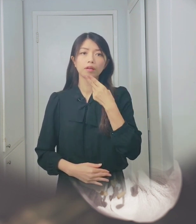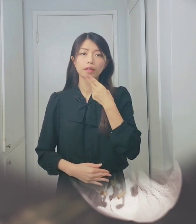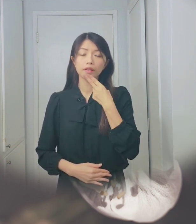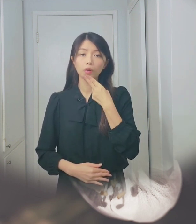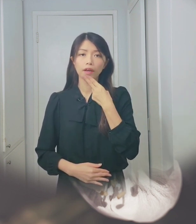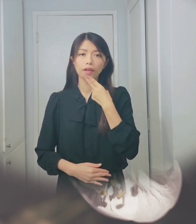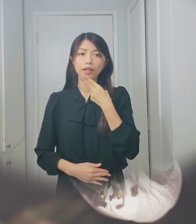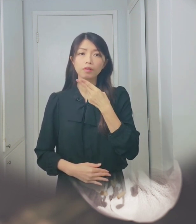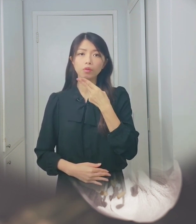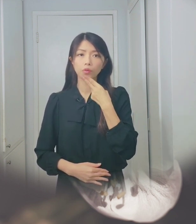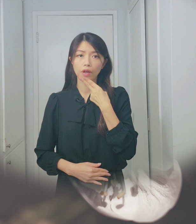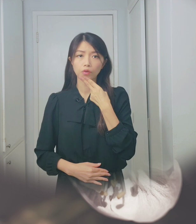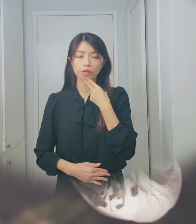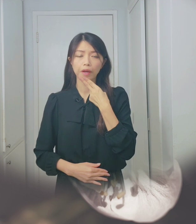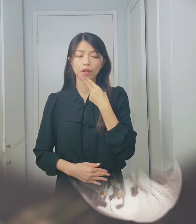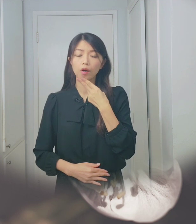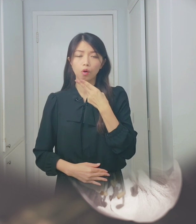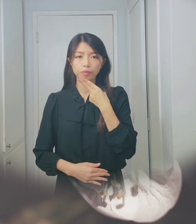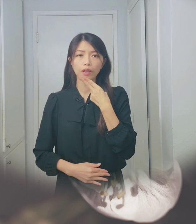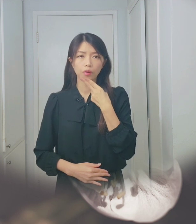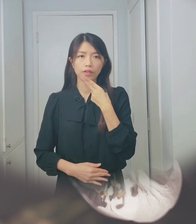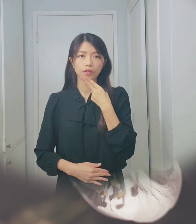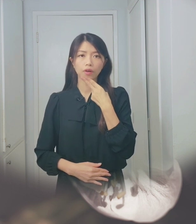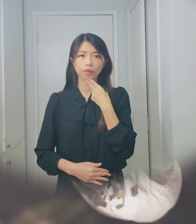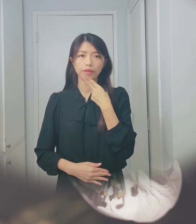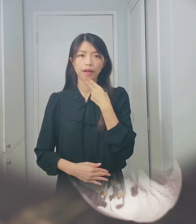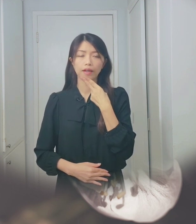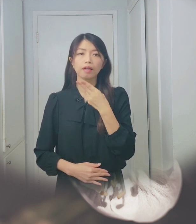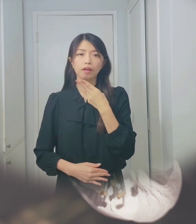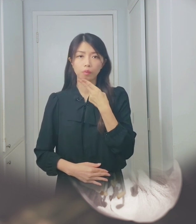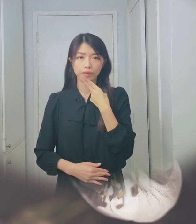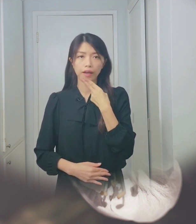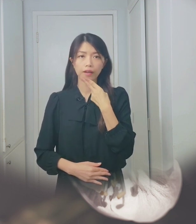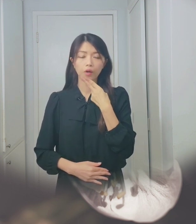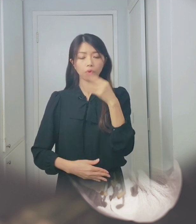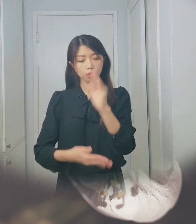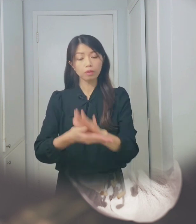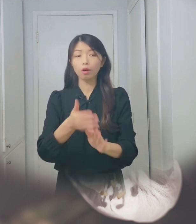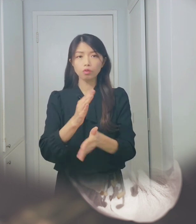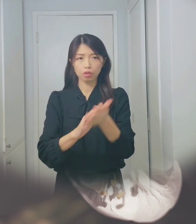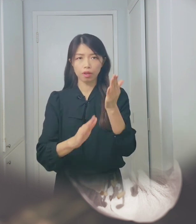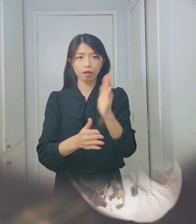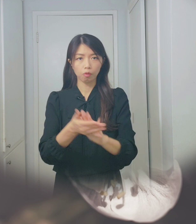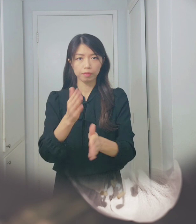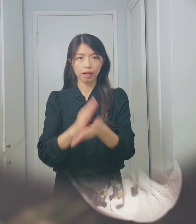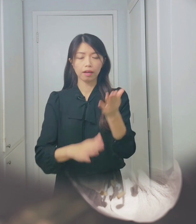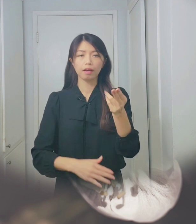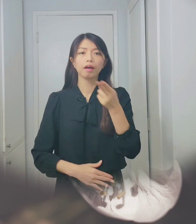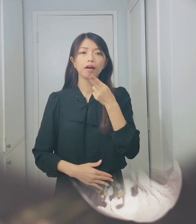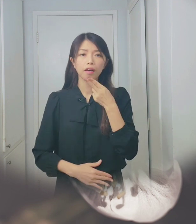펴서 이 턱에 사선으로 대어주시면 없다라고 한 뜻의 수어가 됩니다. 없다 혹은 손을 털어주셔도 돼요.